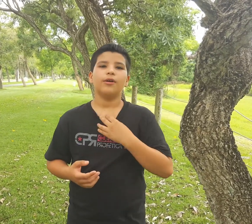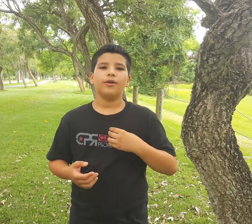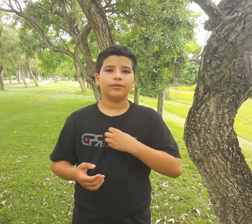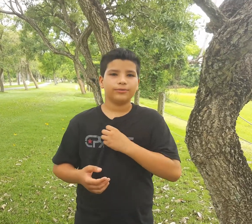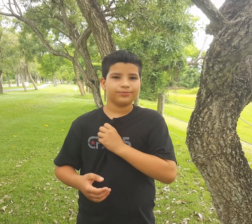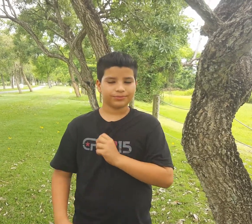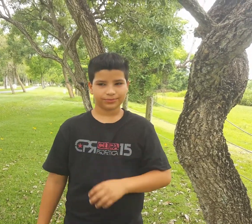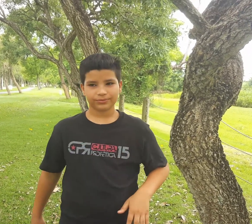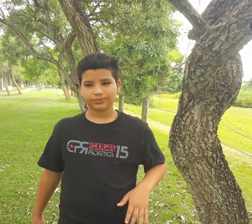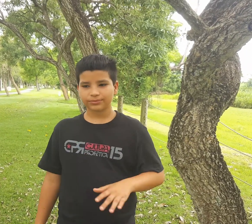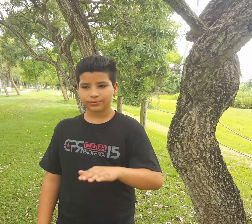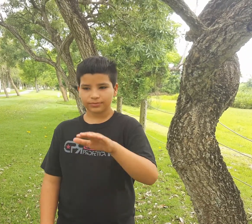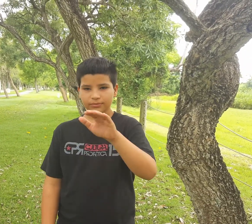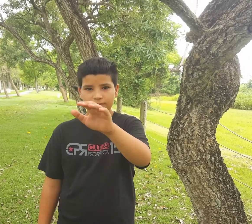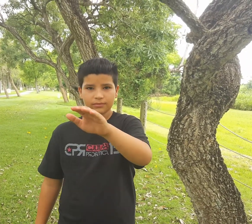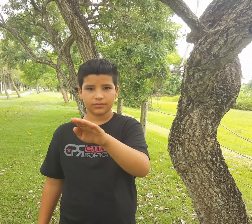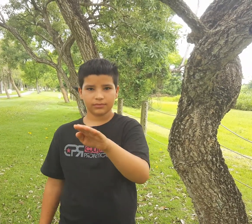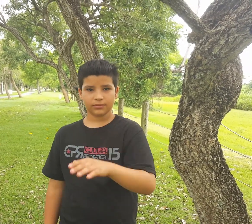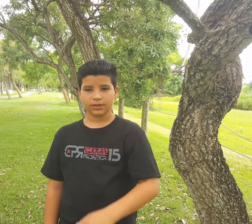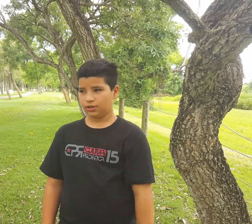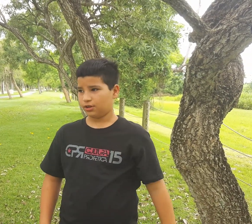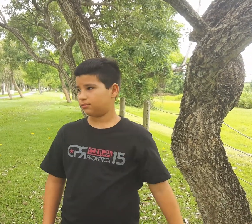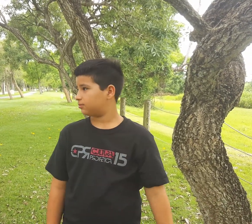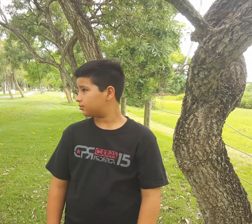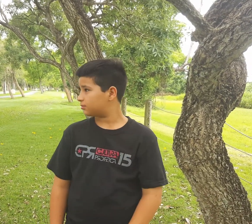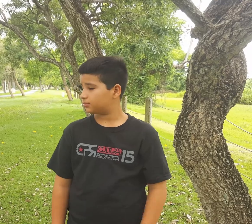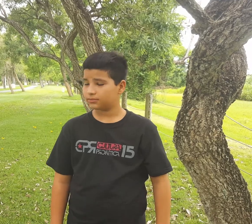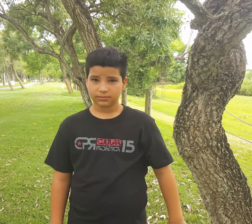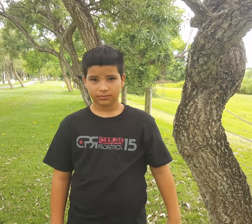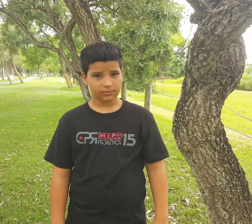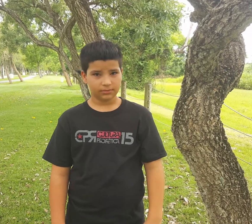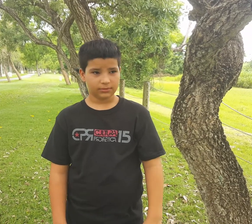hacemos esa seña? ¿Es una sola seña? No. ¿No? ¿Cuántas son?